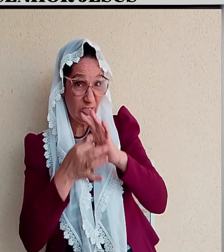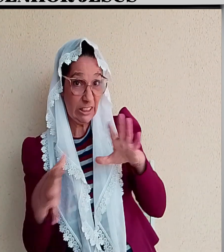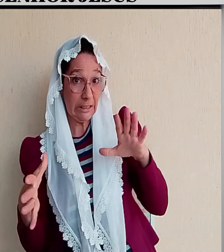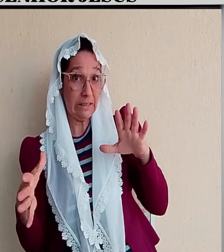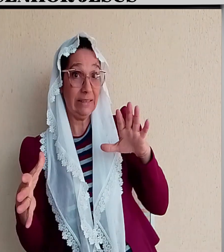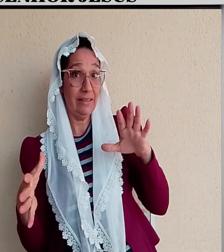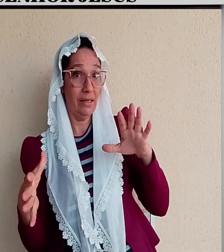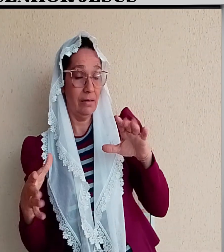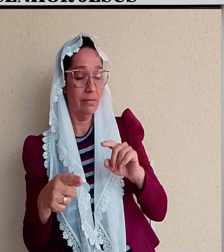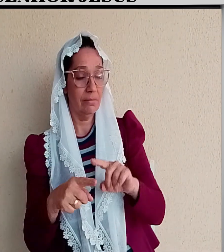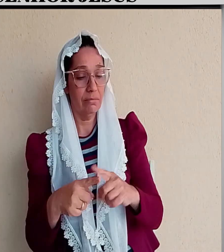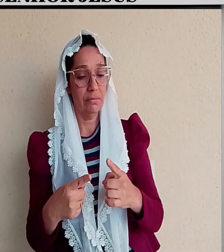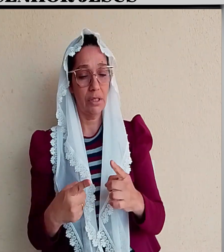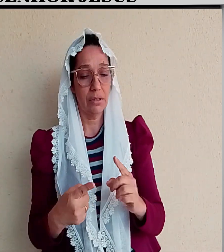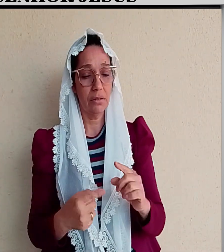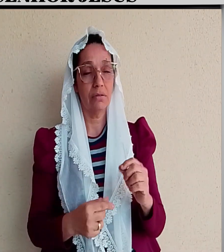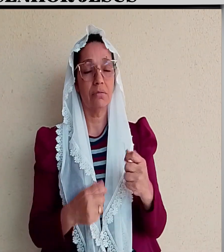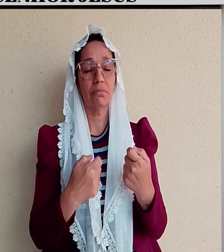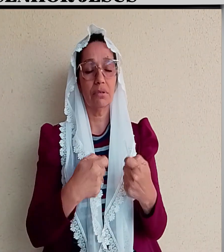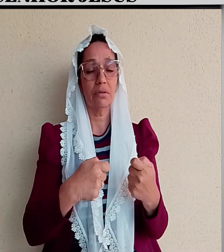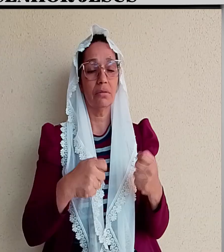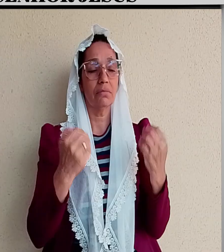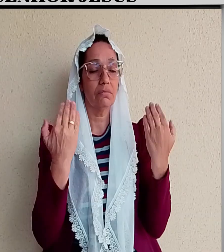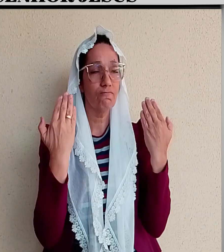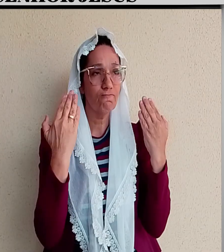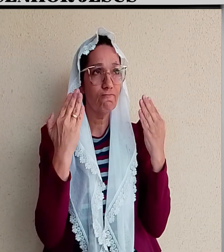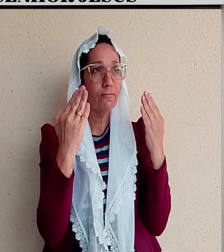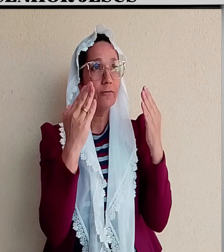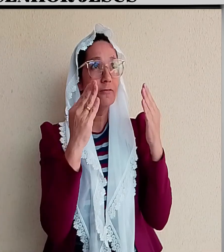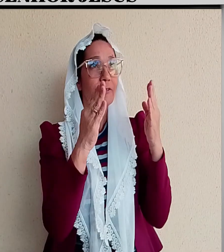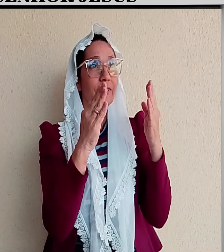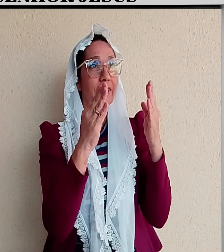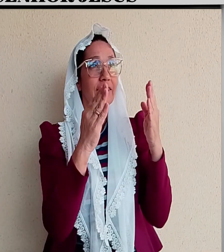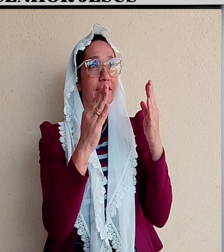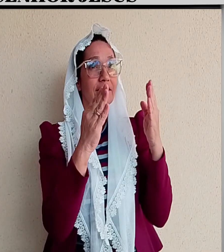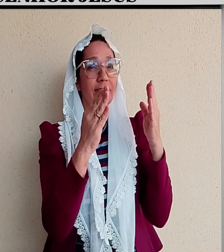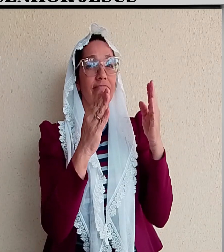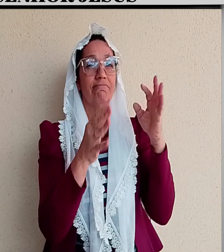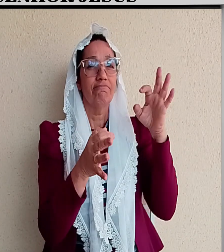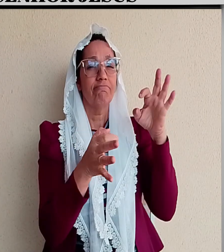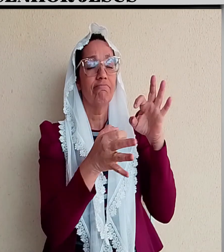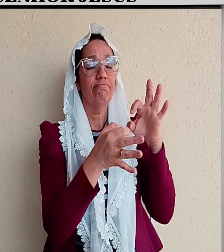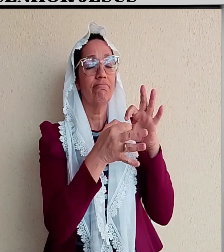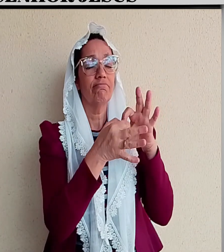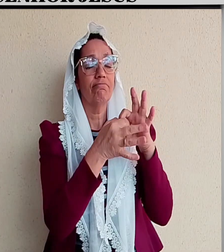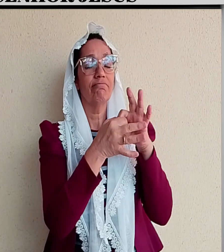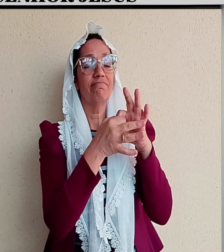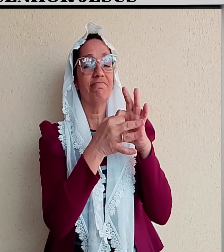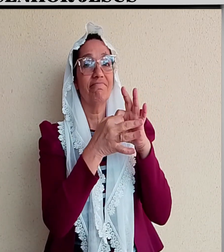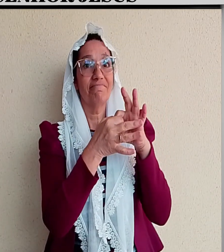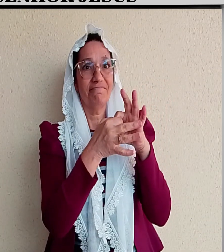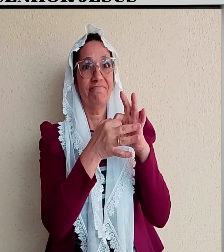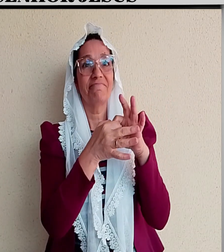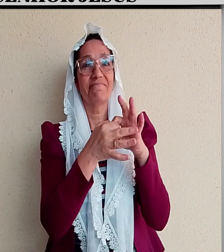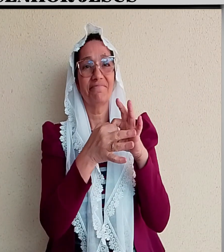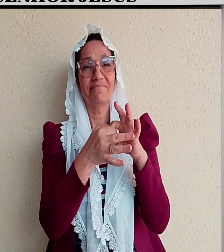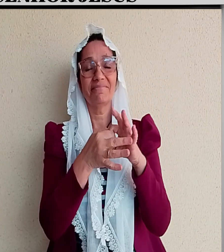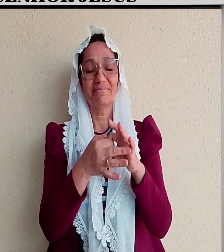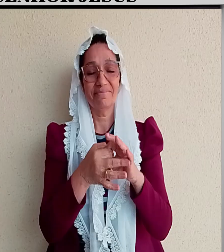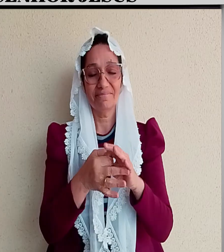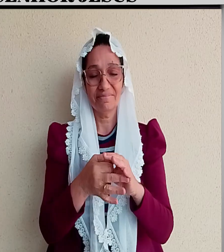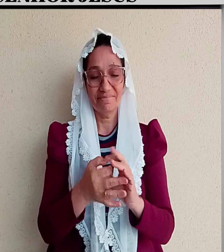voltaremos melhores, seremos edificados, mais uma etapa da nossa construção, da nossa alma, melhorados na presença do